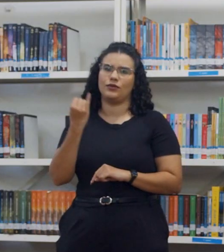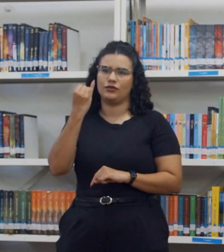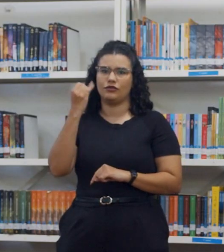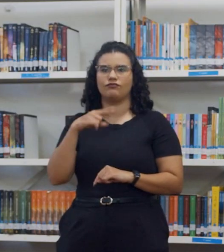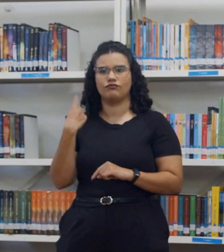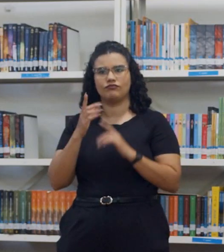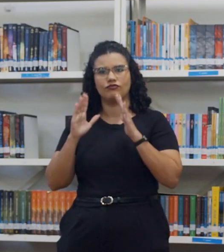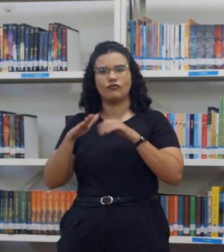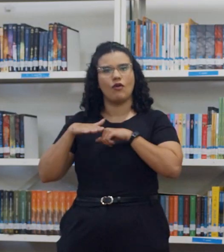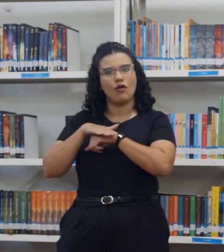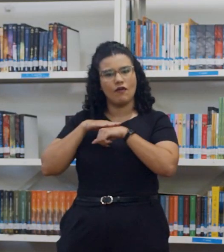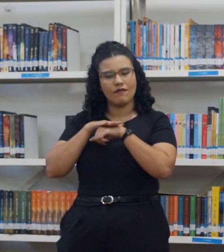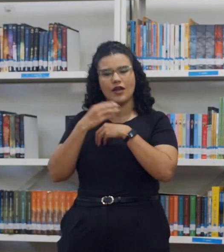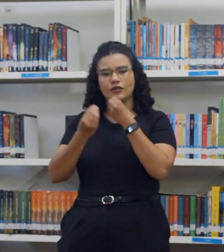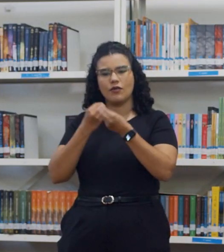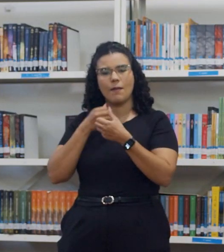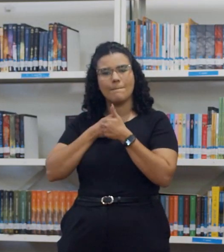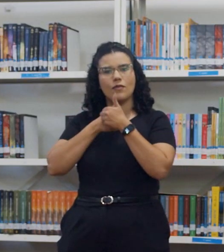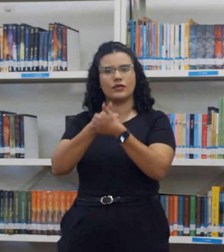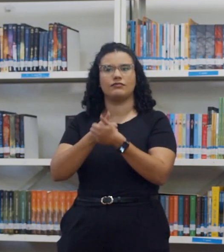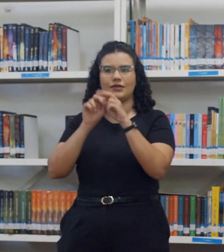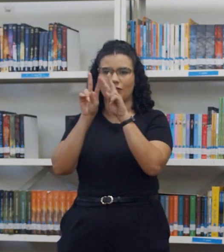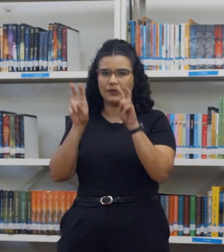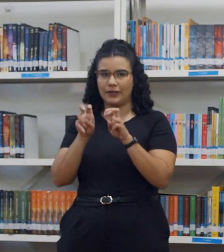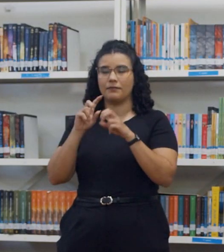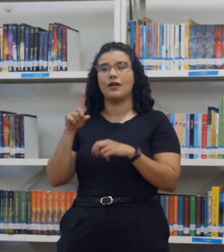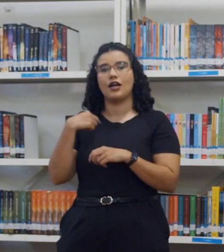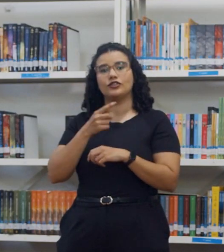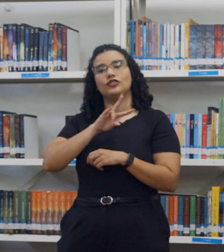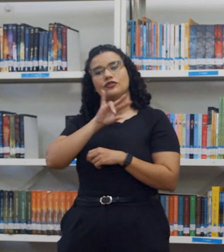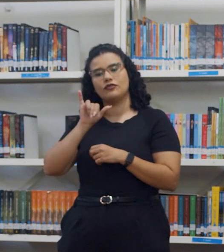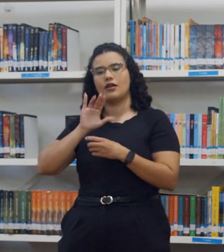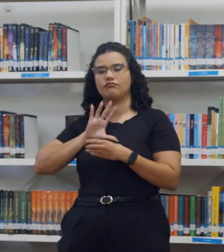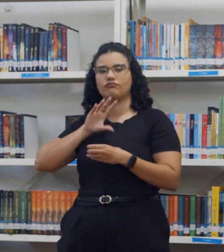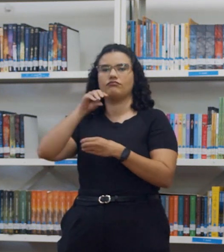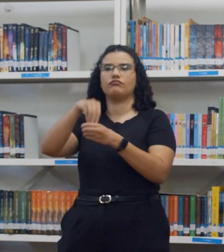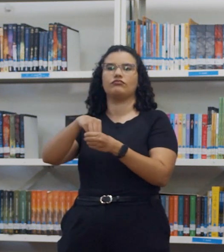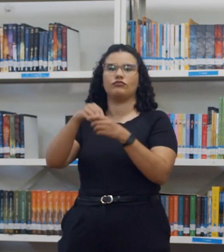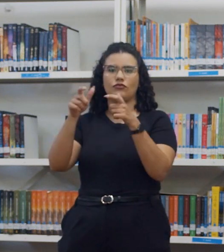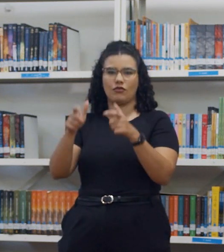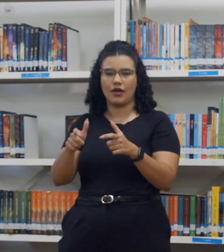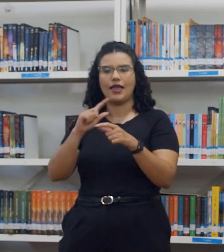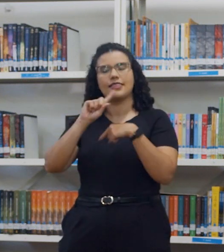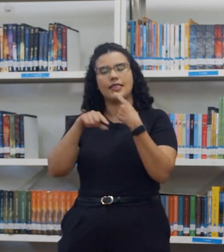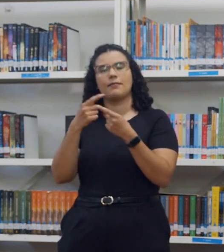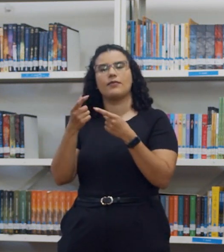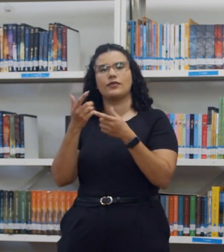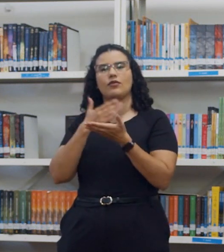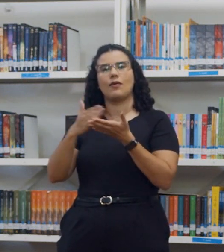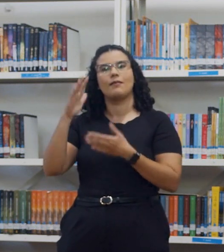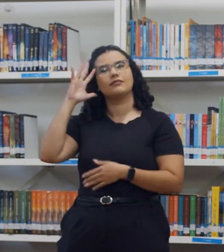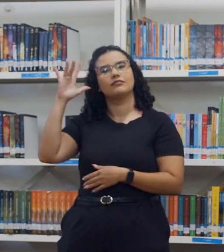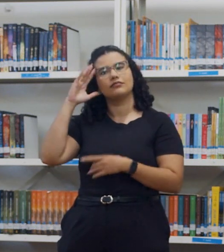essa conversa, essa aproximação temática. Nós vamos nos colocar e depois a gente vai para a teoria, para a gente não